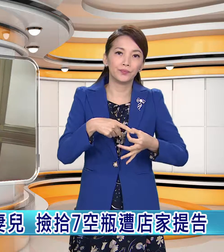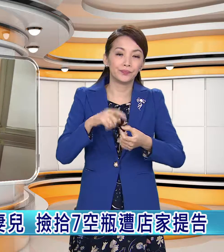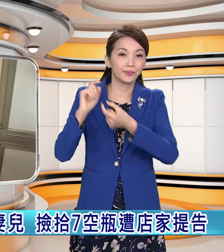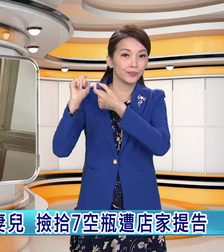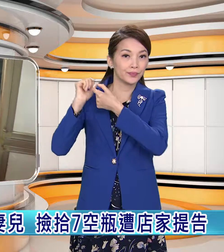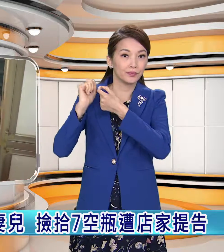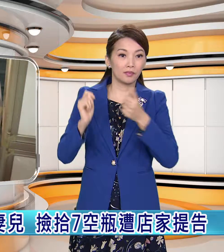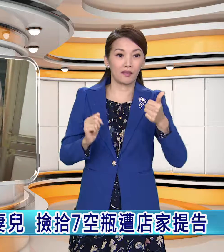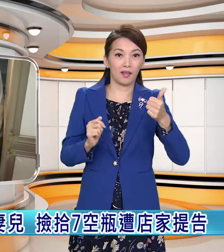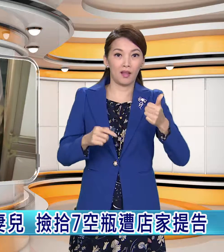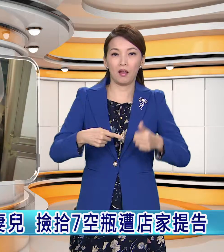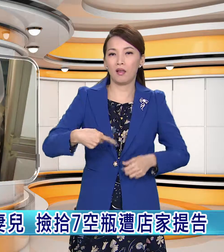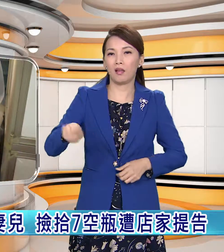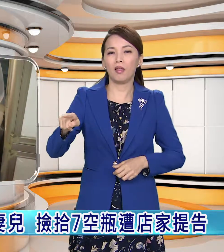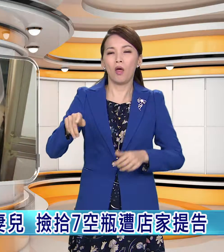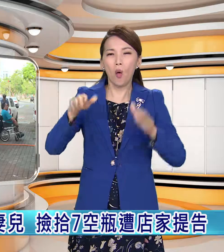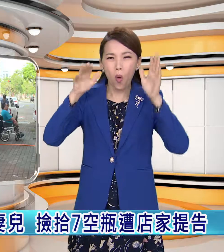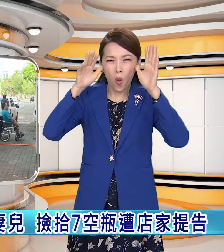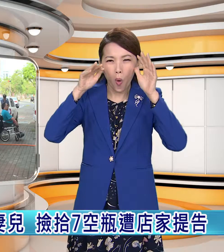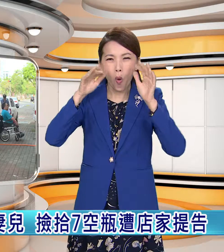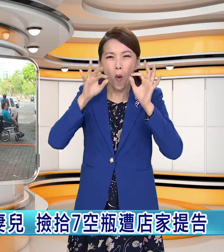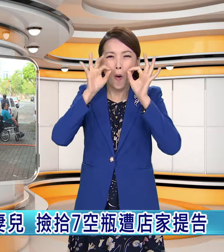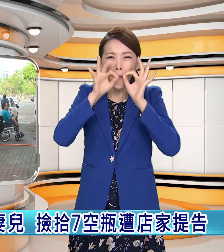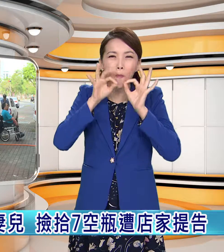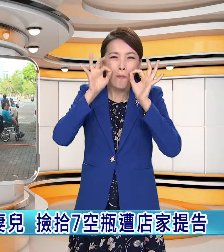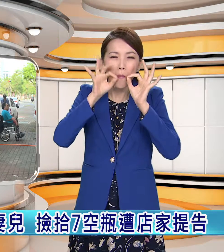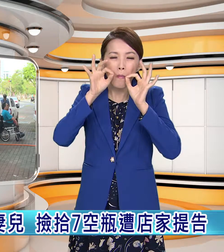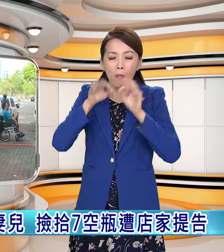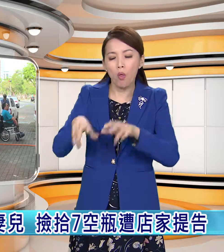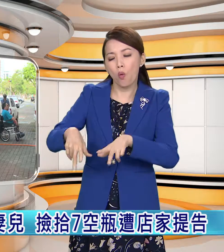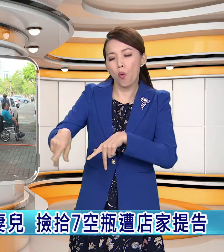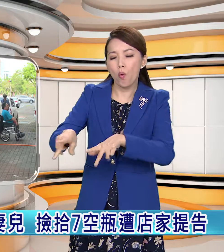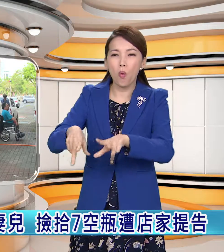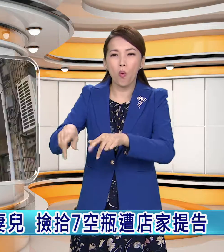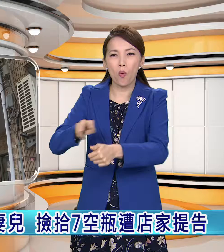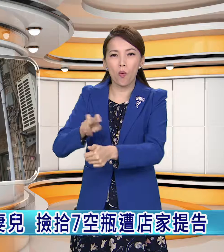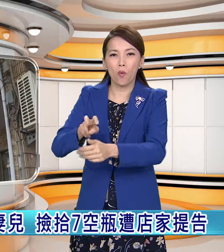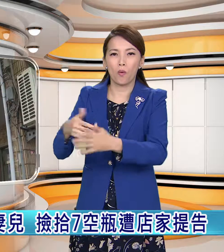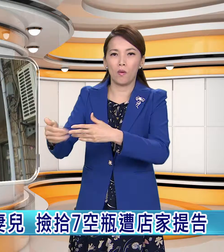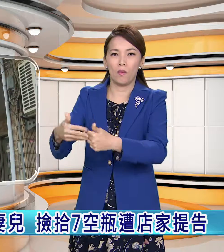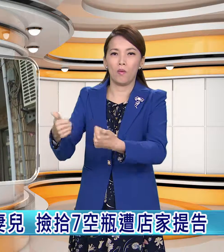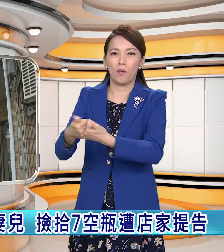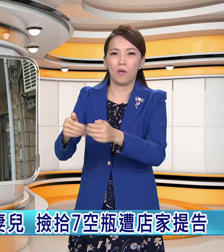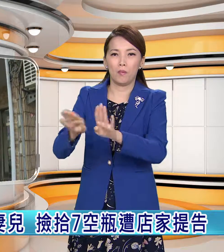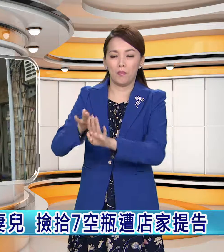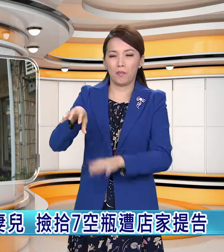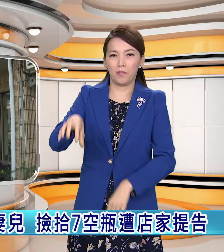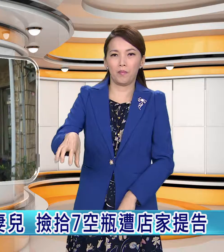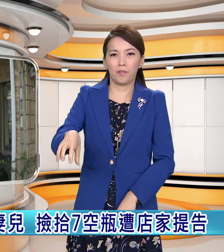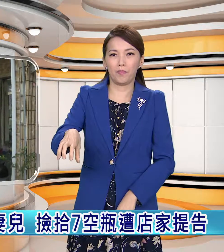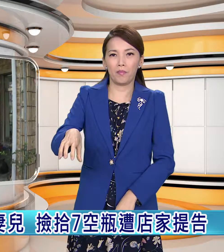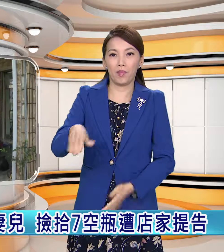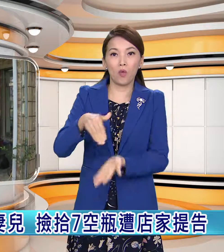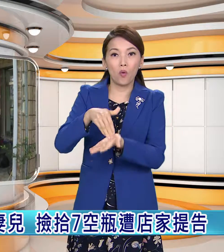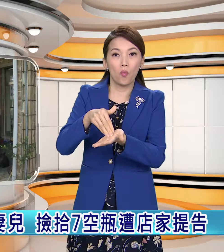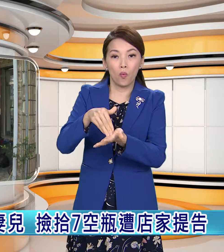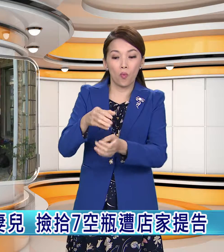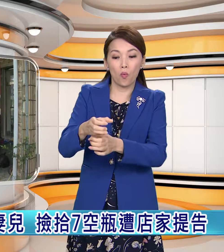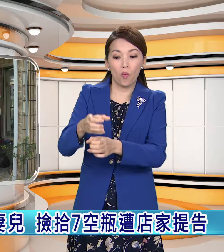动物协会的门口，捡了七只空的宝特瓶，协会提告。即使警方说明男子的